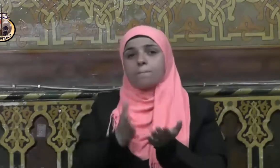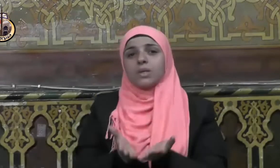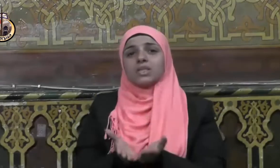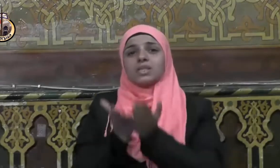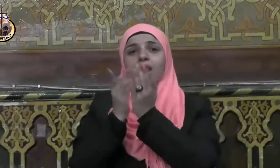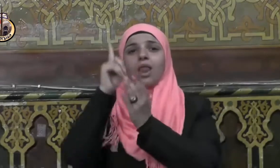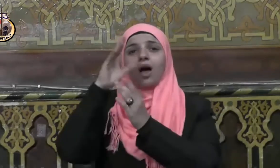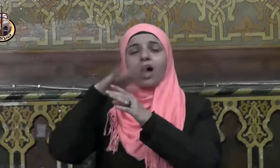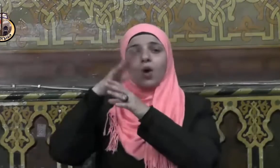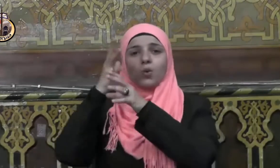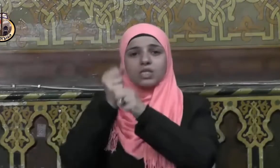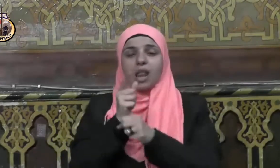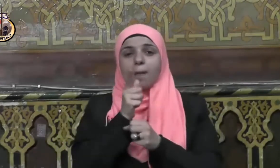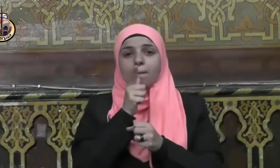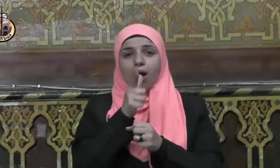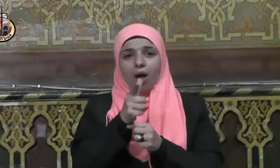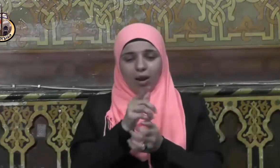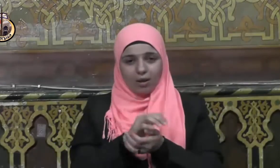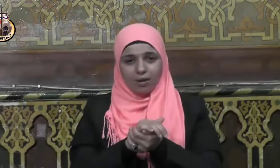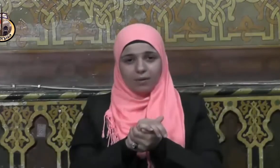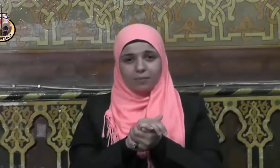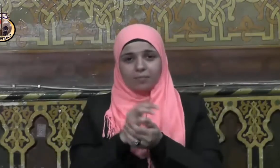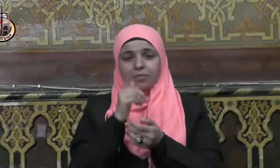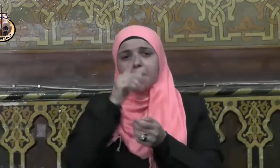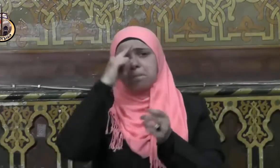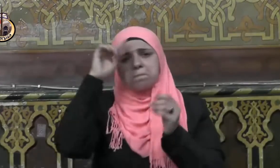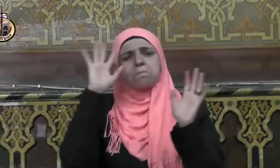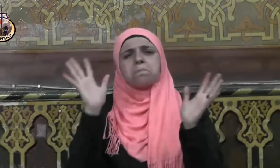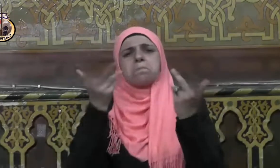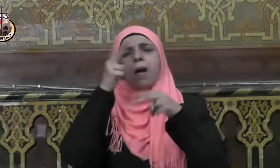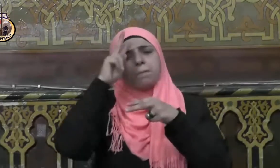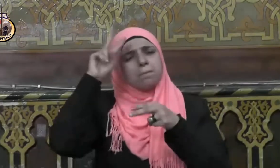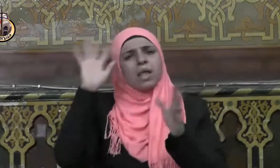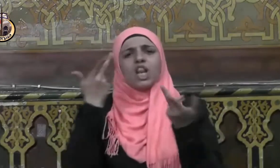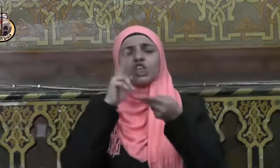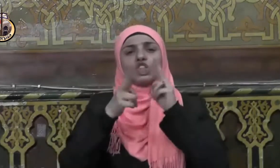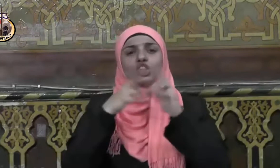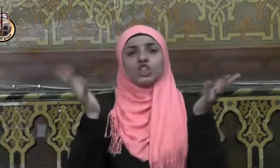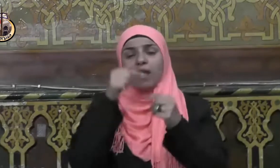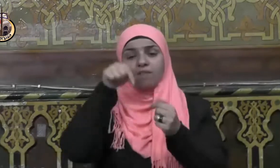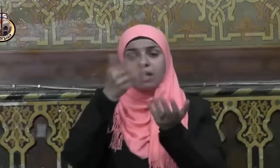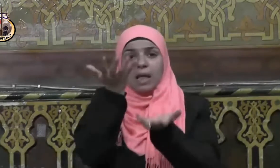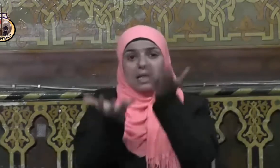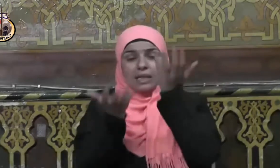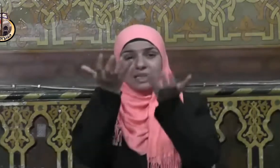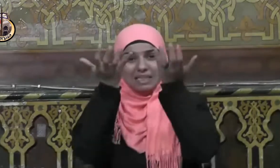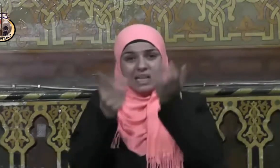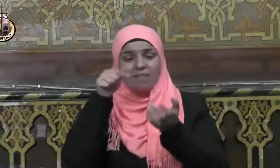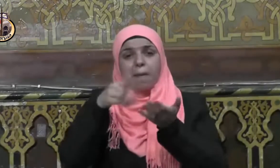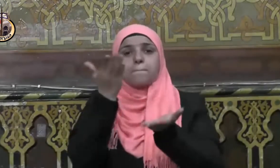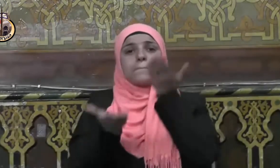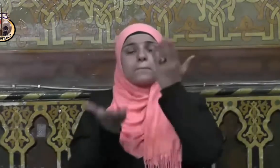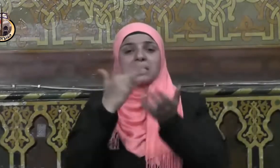الله عليه وسلم: ما من شيء أثقل في ميزان العبد المؤمن يوم